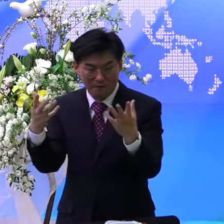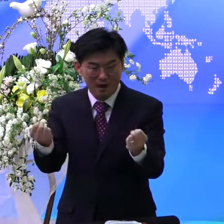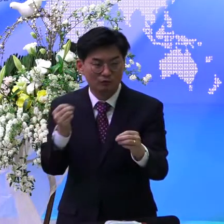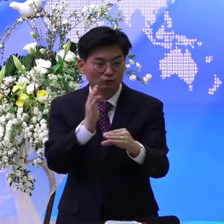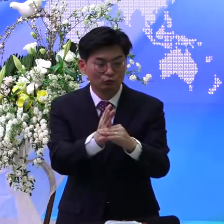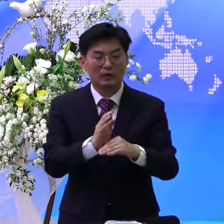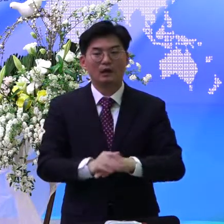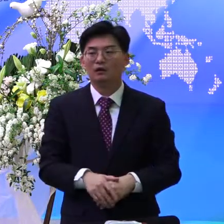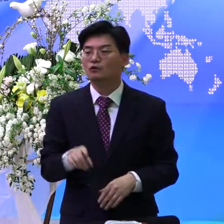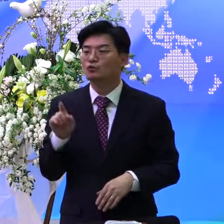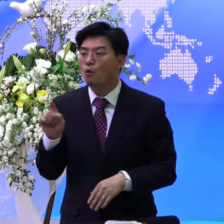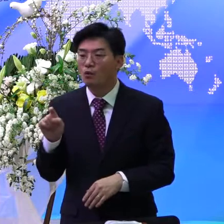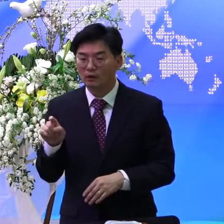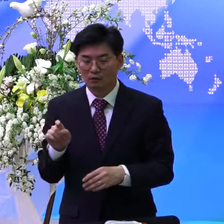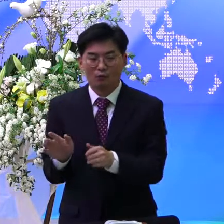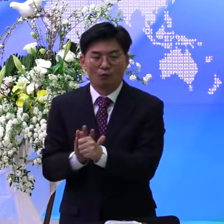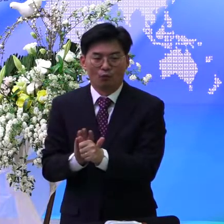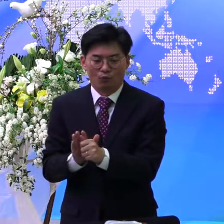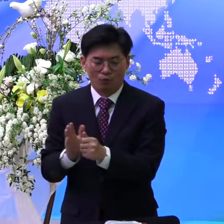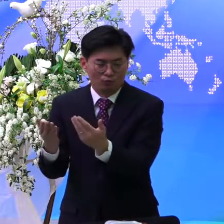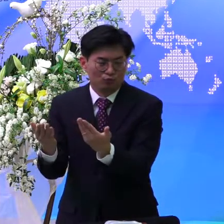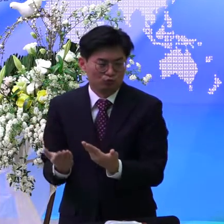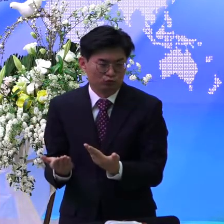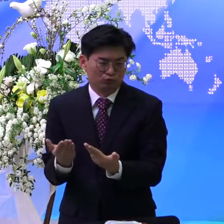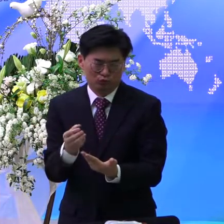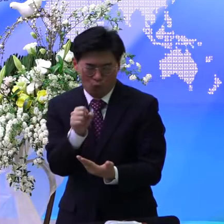그 식당 평가 전문기관에서